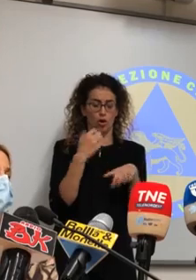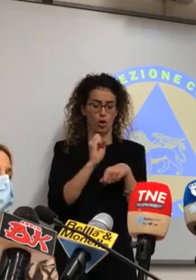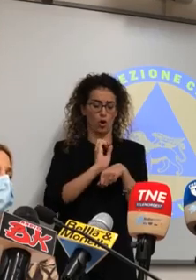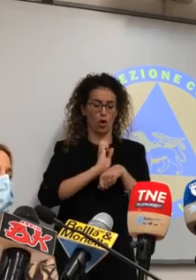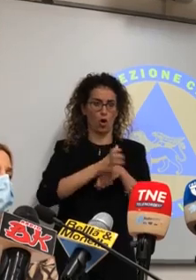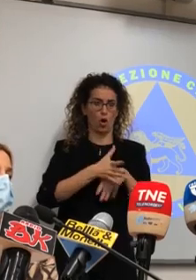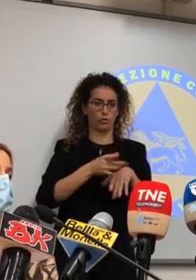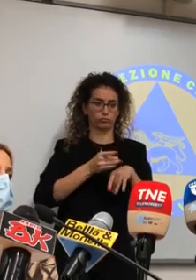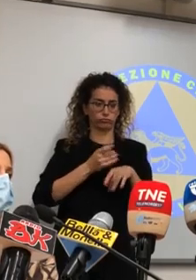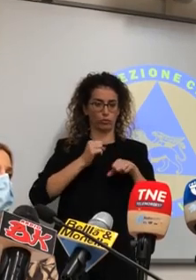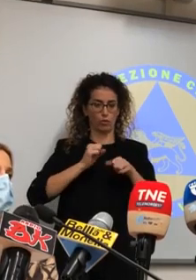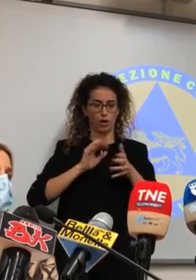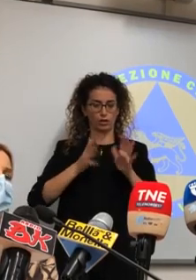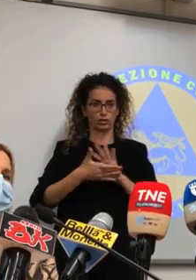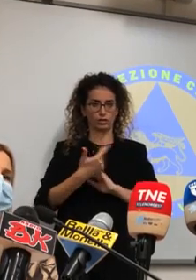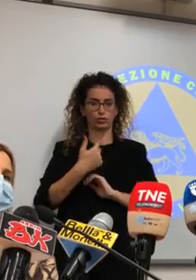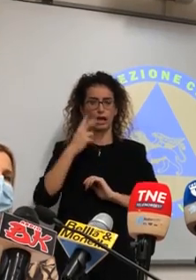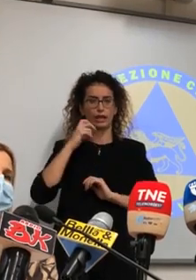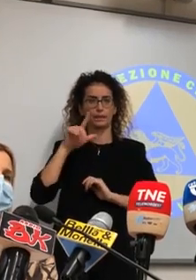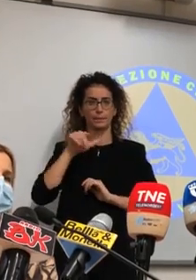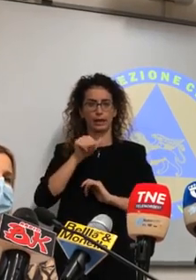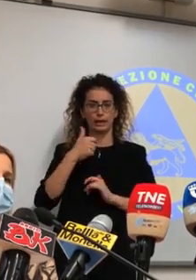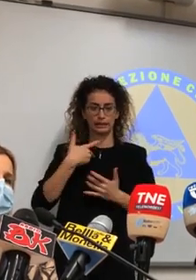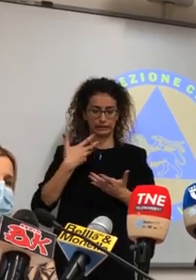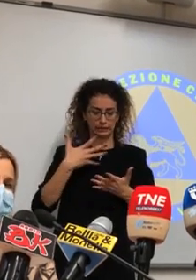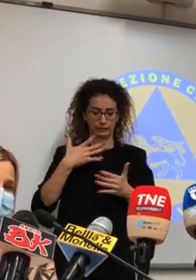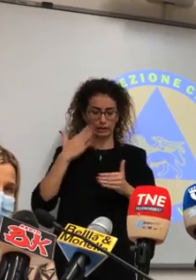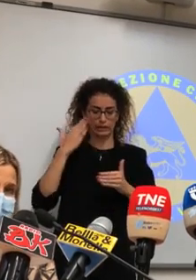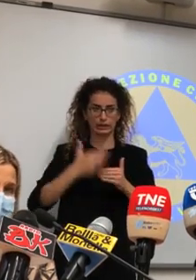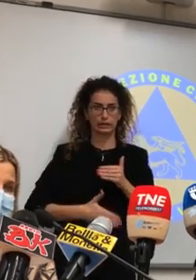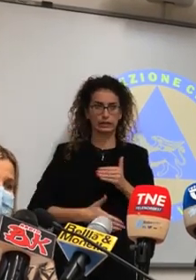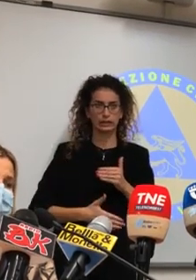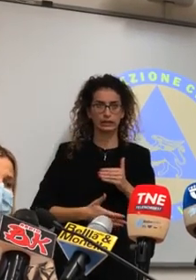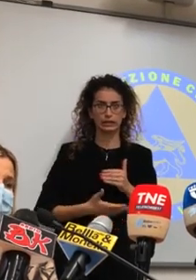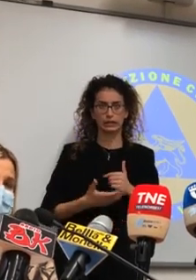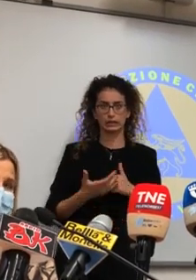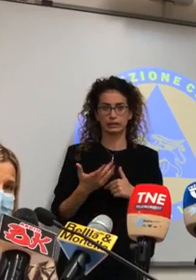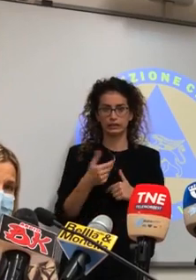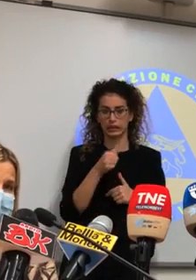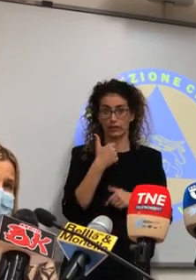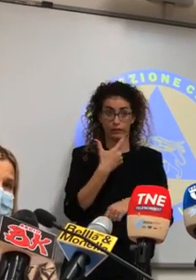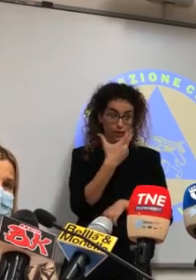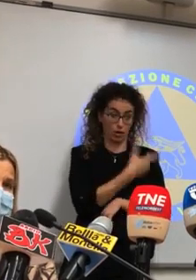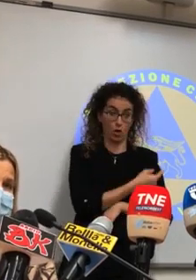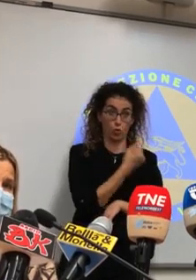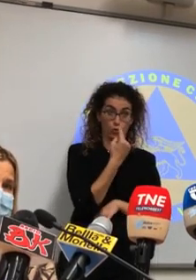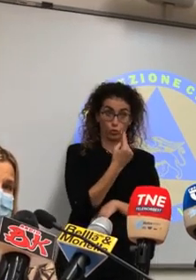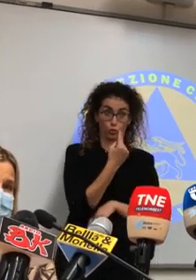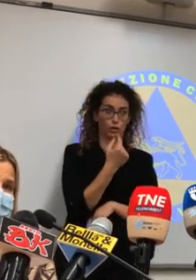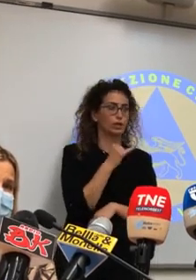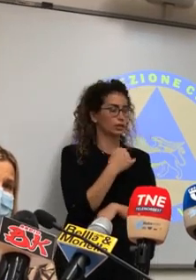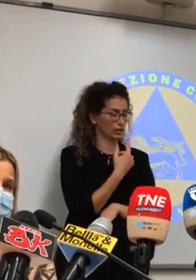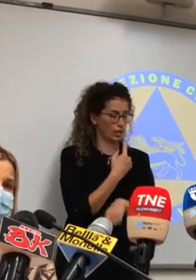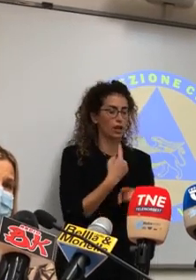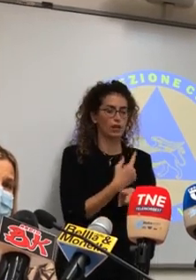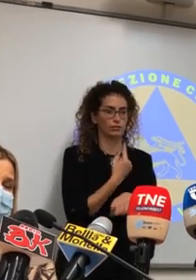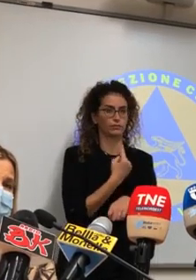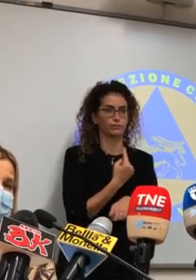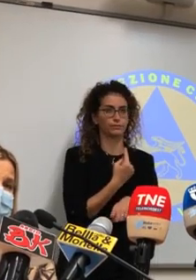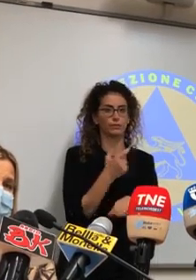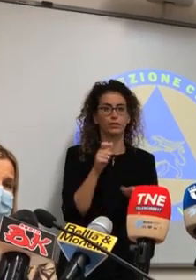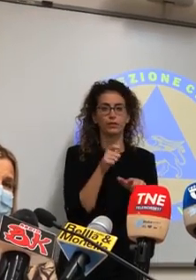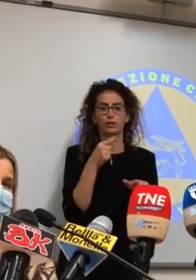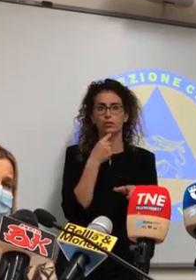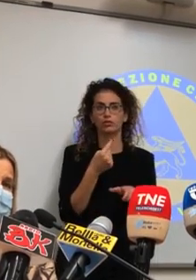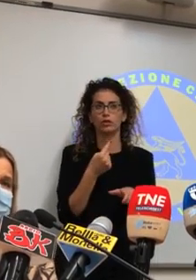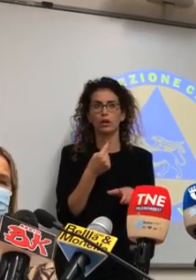vedono scadere il Green Pass e quindi dovrebbero fare una dose. Devono fare una dose. Molti dicono non ci fanno